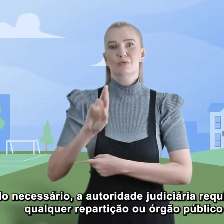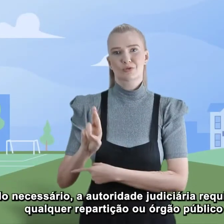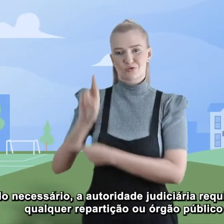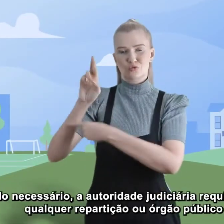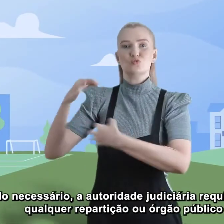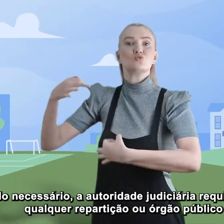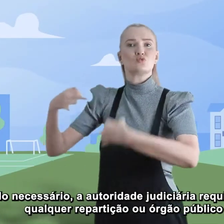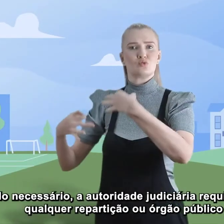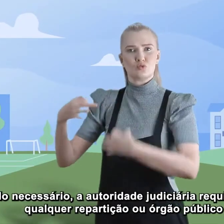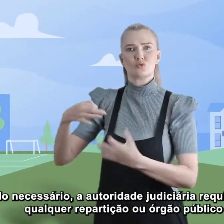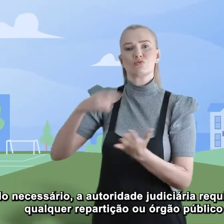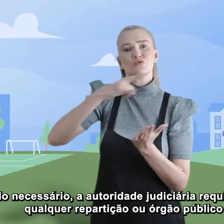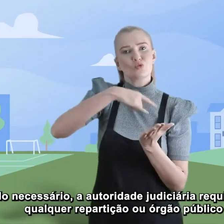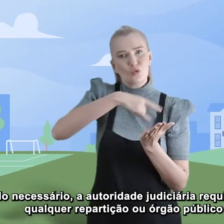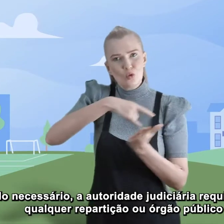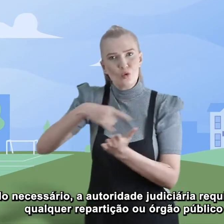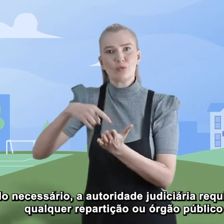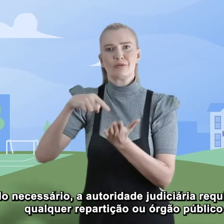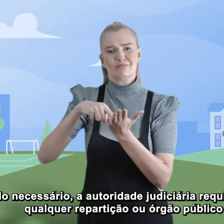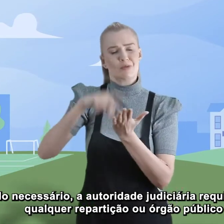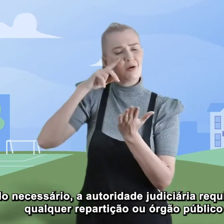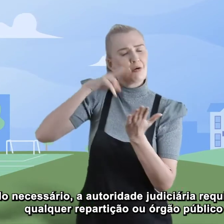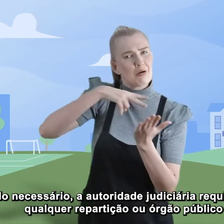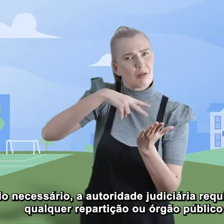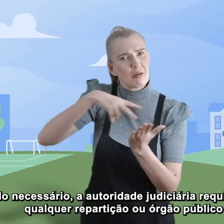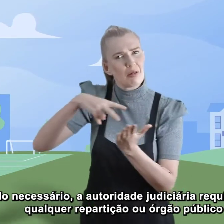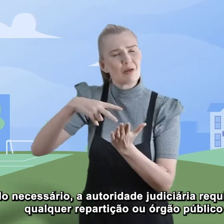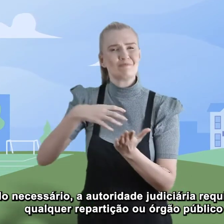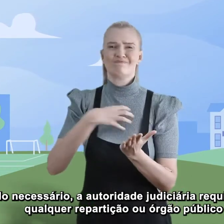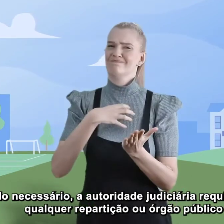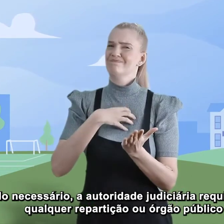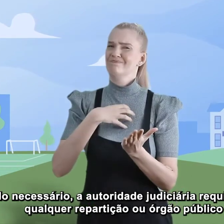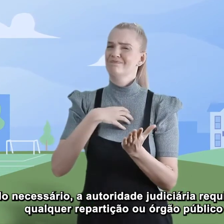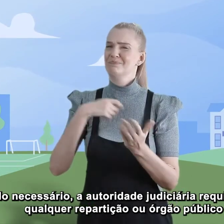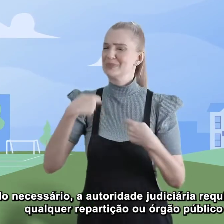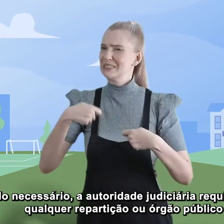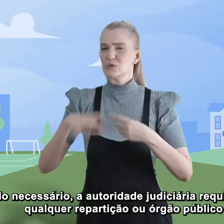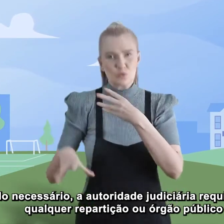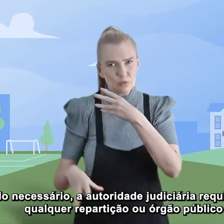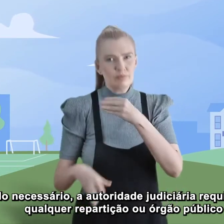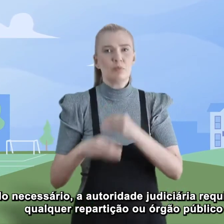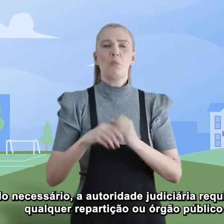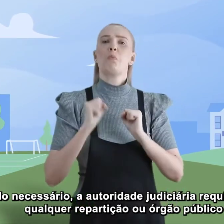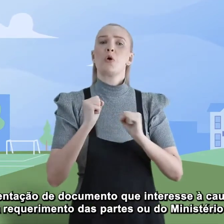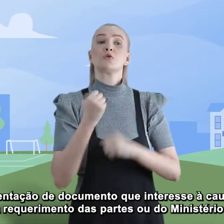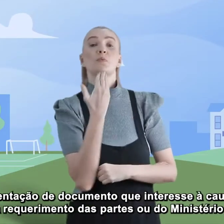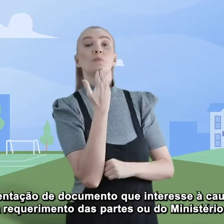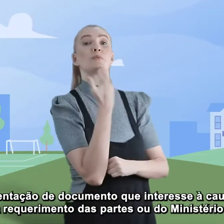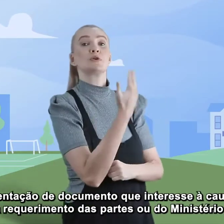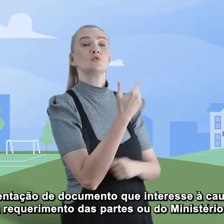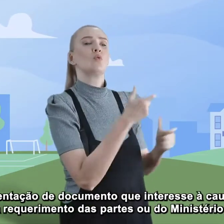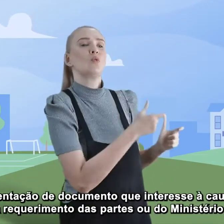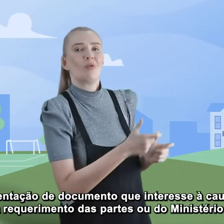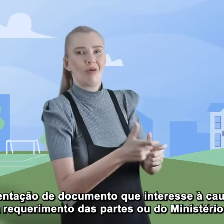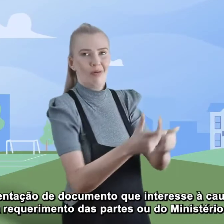Sendo necessário, a autoridade judiciária requisitará de qualquer repartição ou órgão público a apresentação de